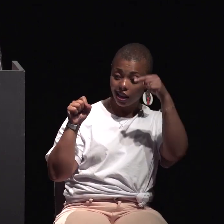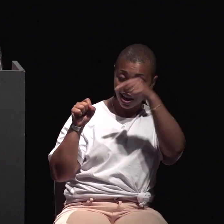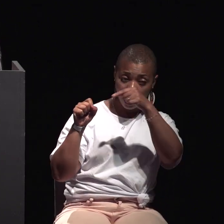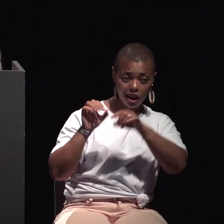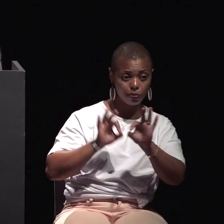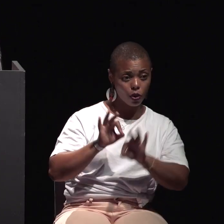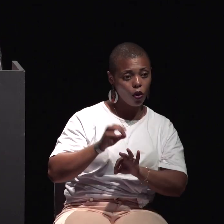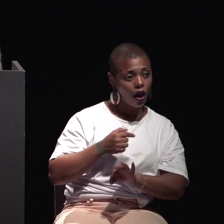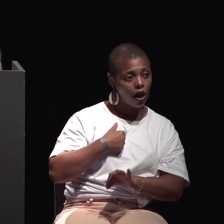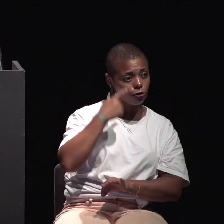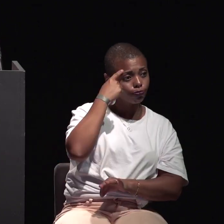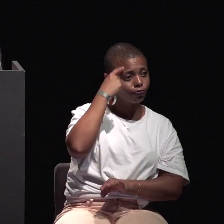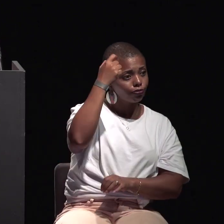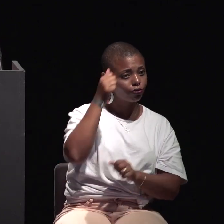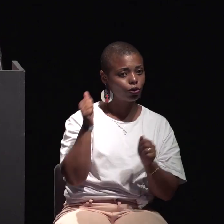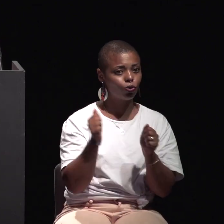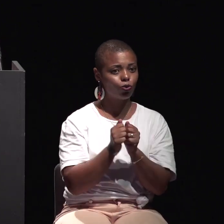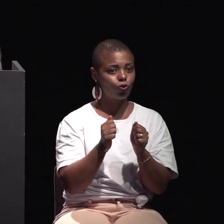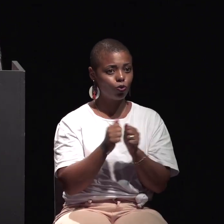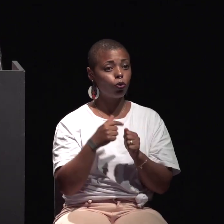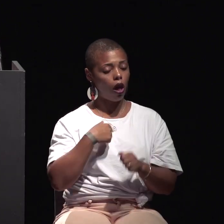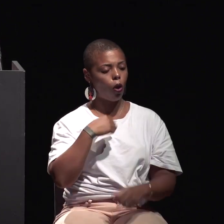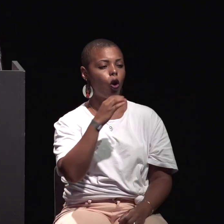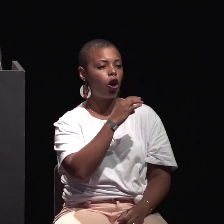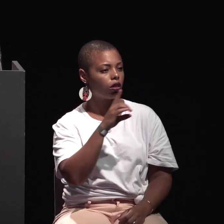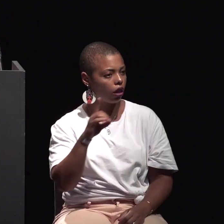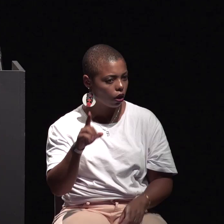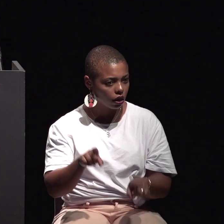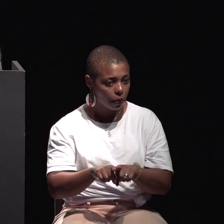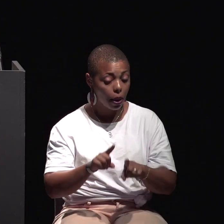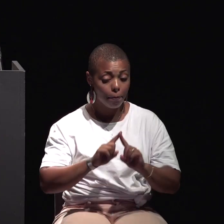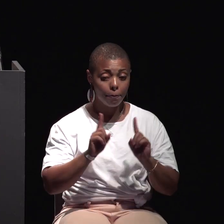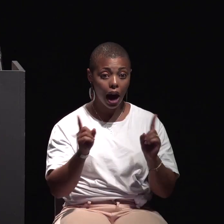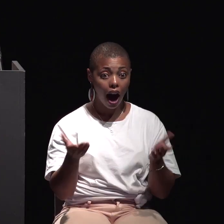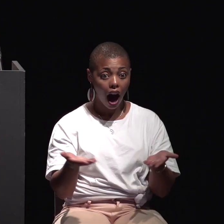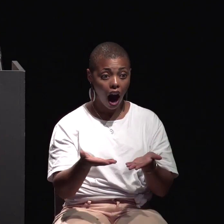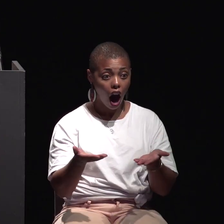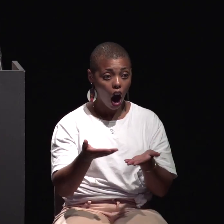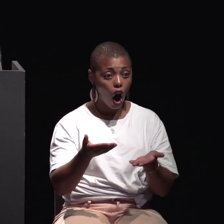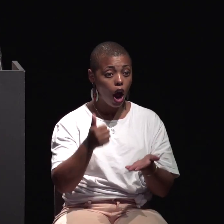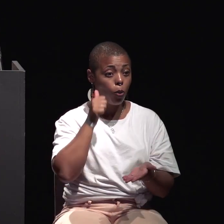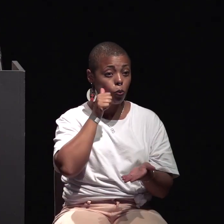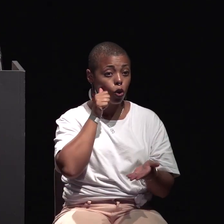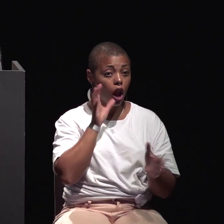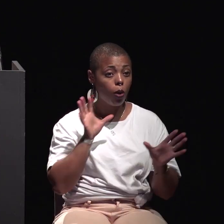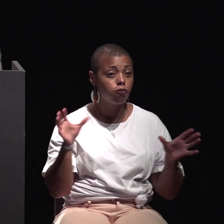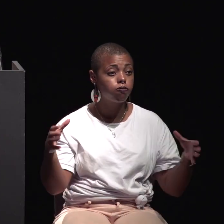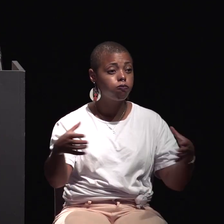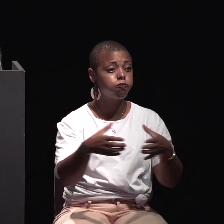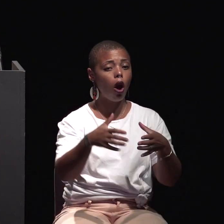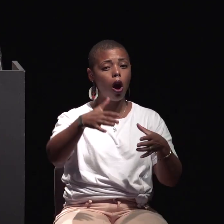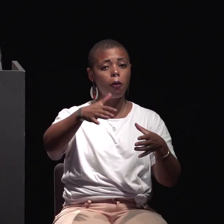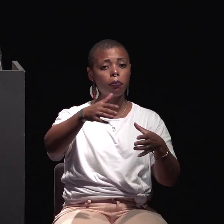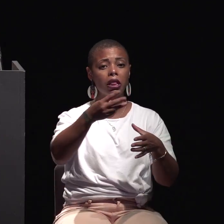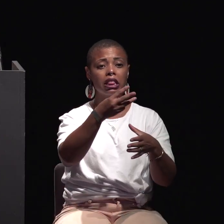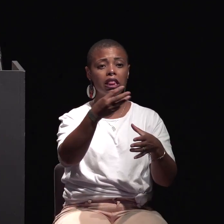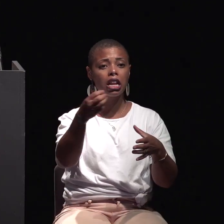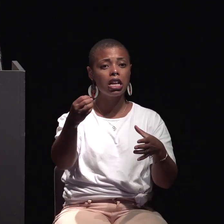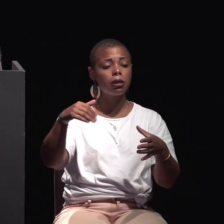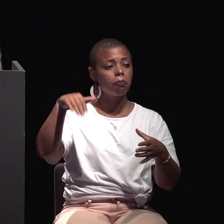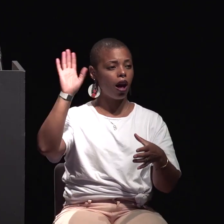criar e que eu coordeno, mas que é um projeto que envolve atualmente mais de 300 mulheres.